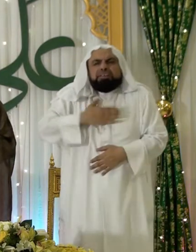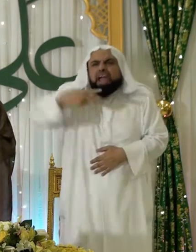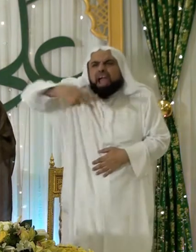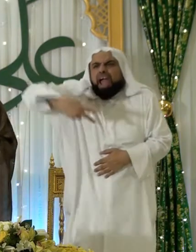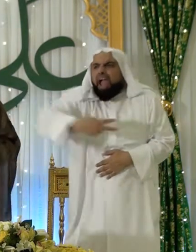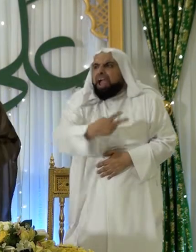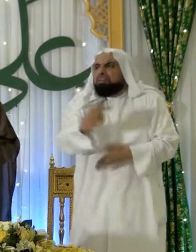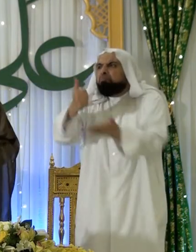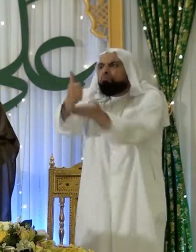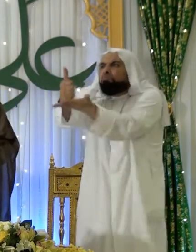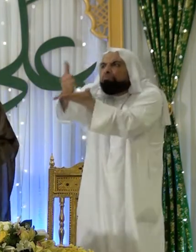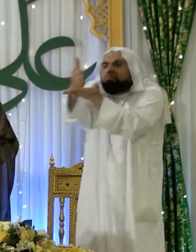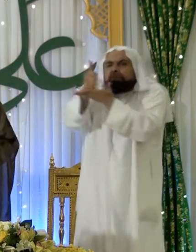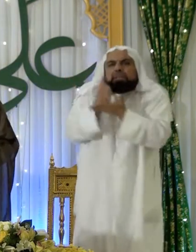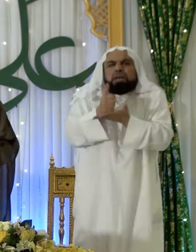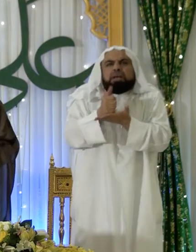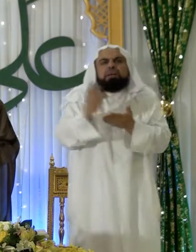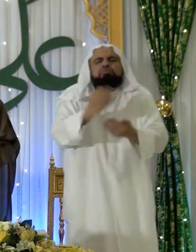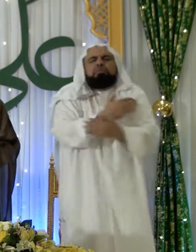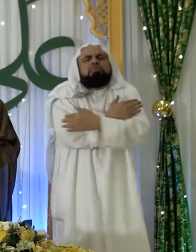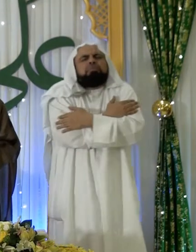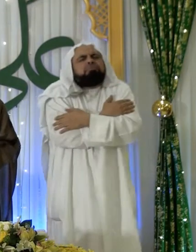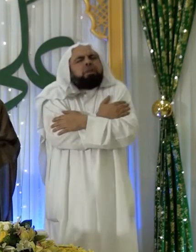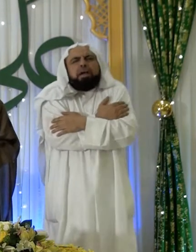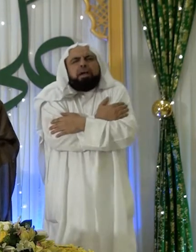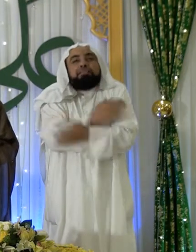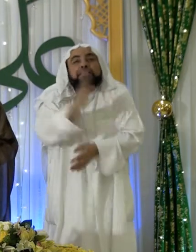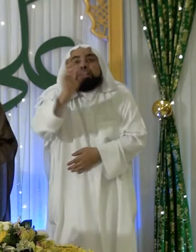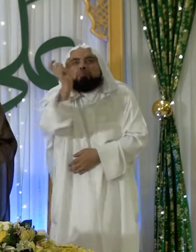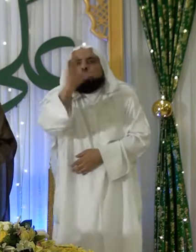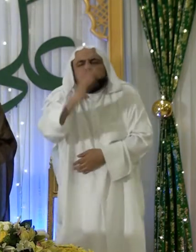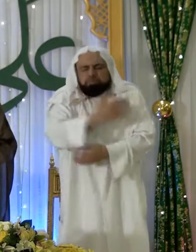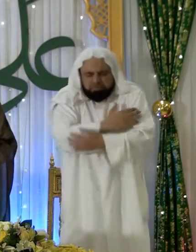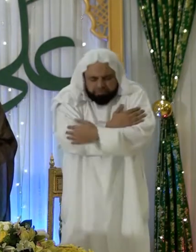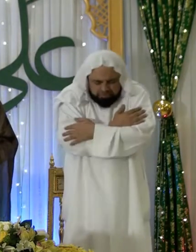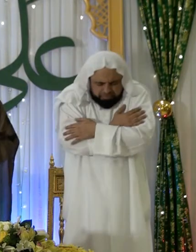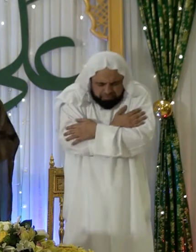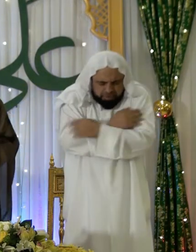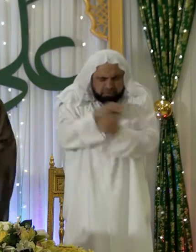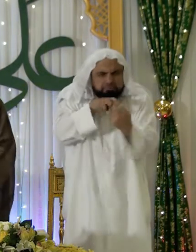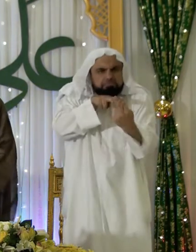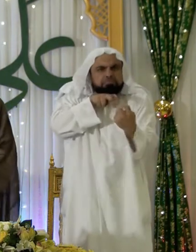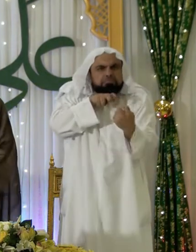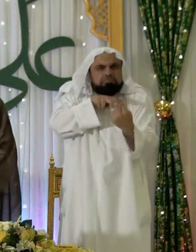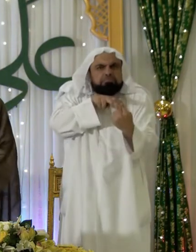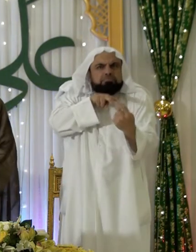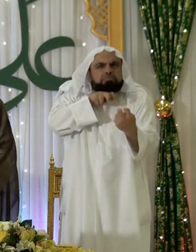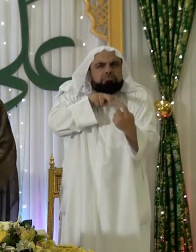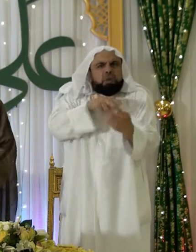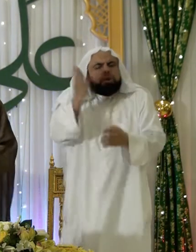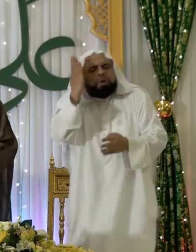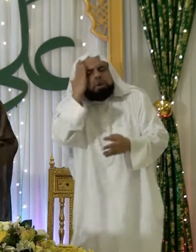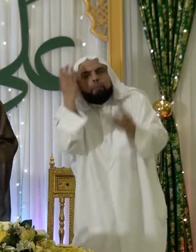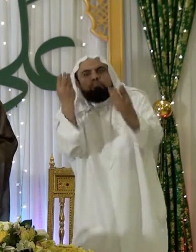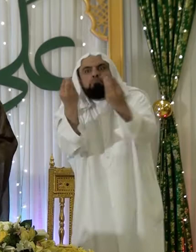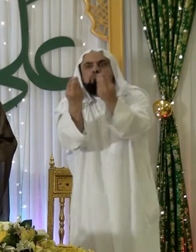وليد يضمني إلى صدره ويكنفني في فراشه